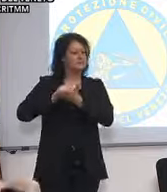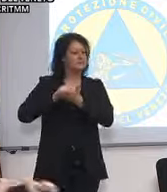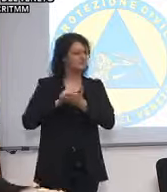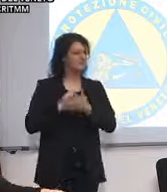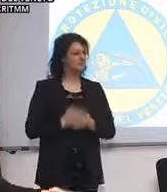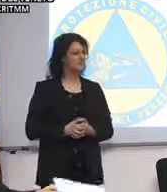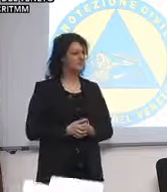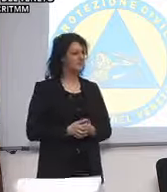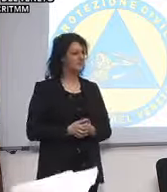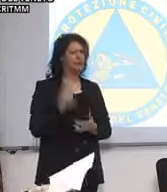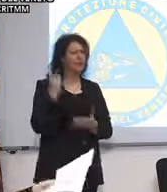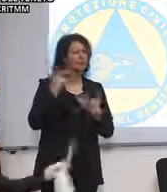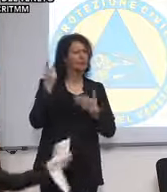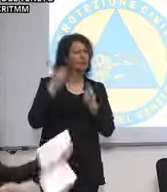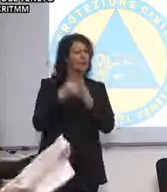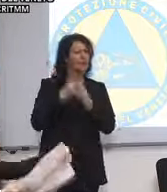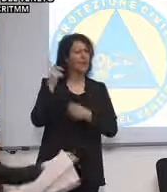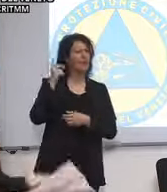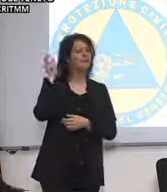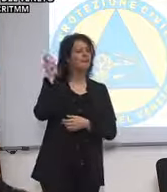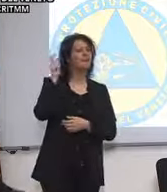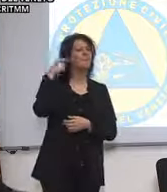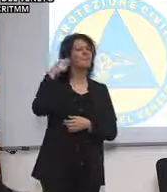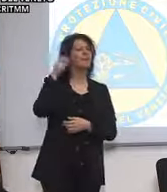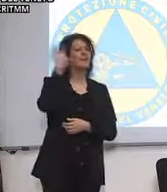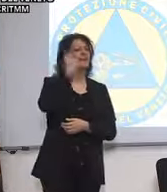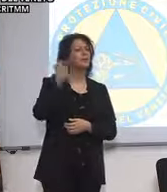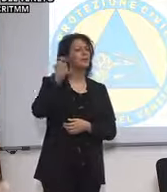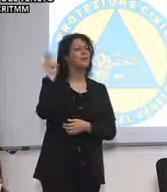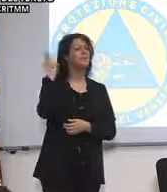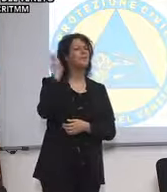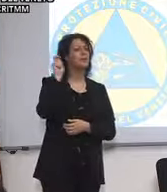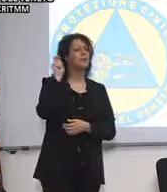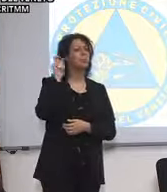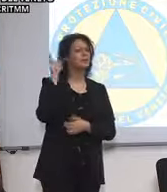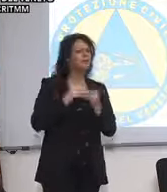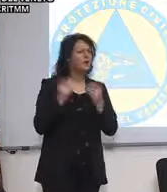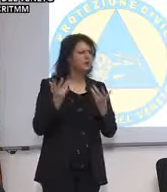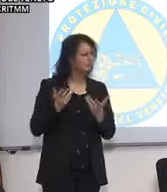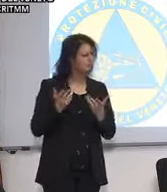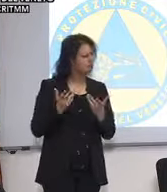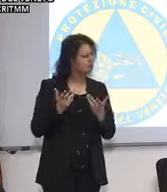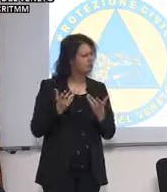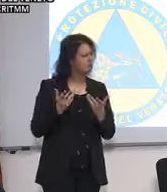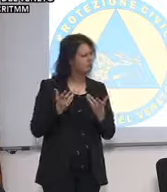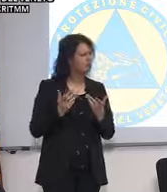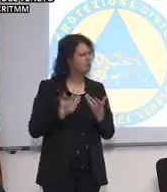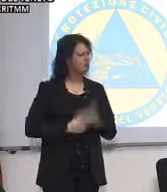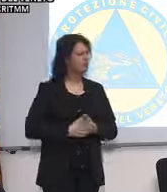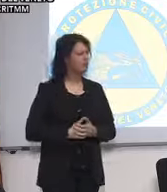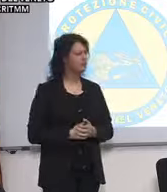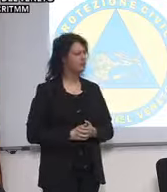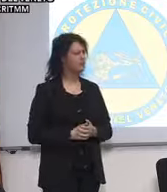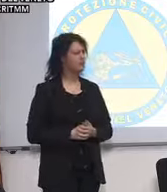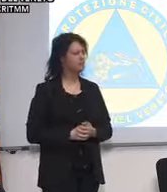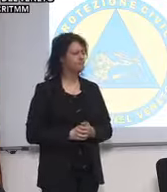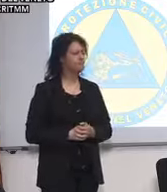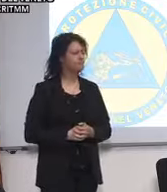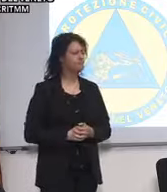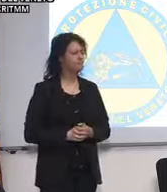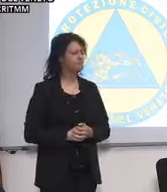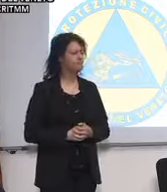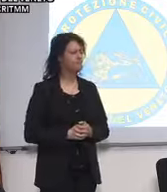Non ho capito che forzatura ha fatto Federica, sinceramente. Comunque lei avrebbe riaperto. No, guarda, io ok la domanda, però non è che la domanda mi